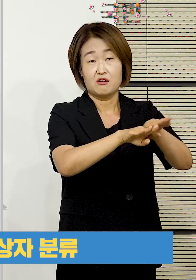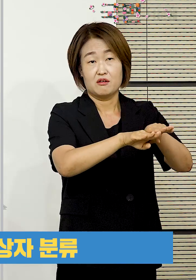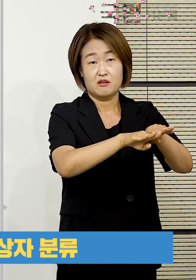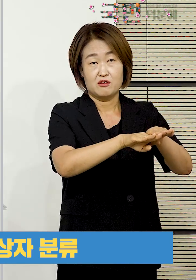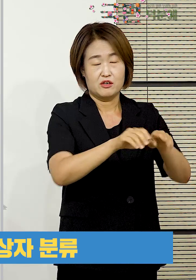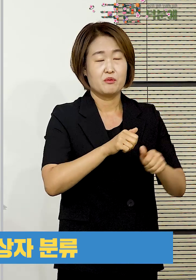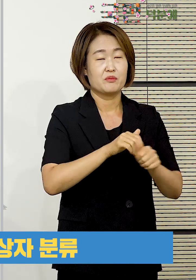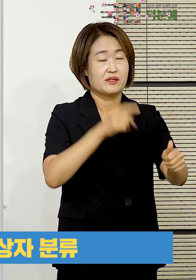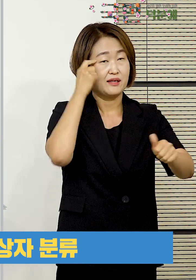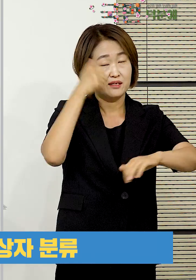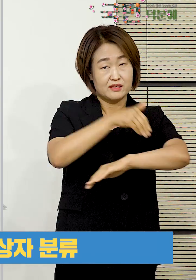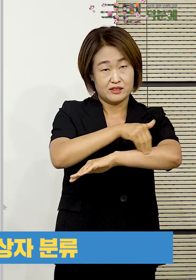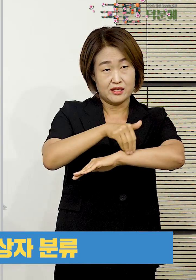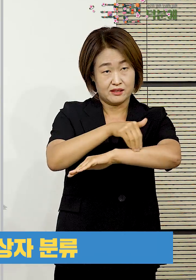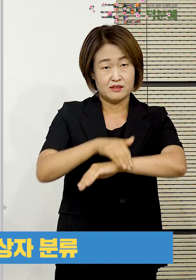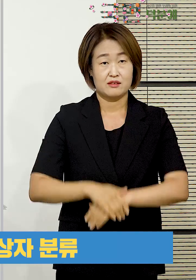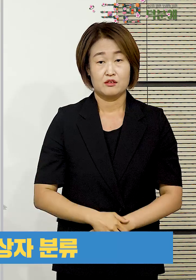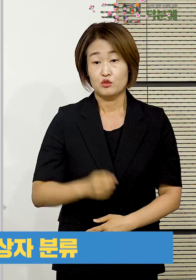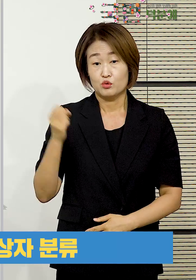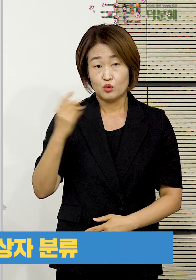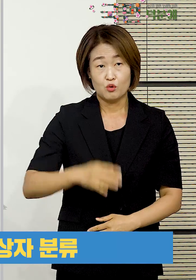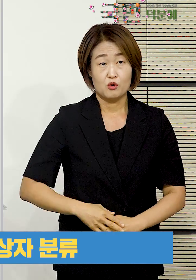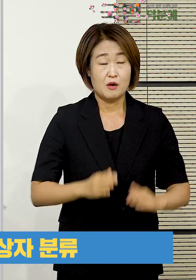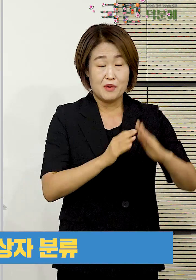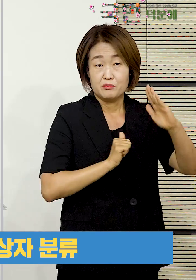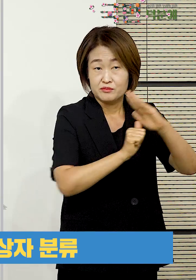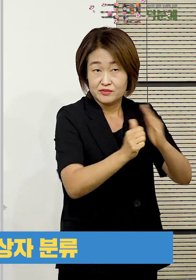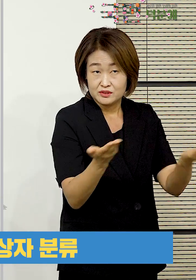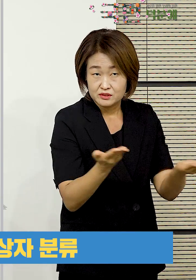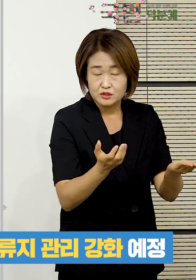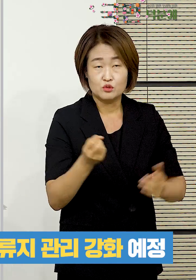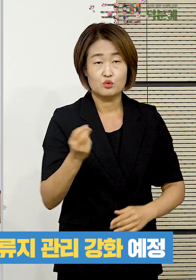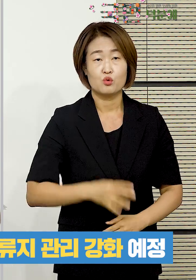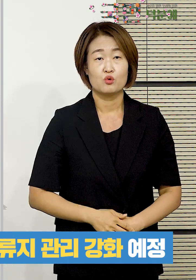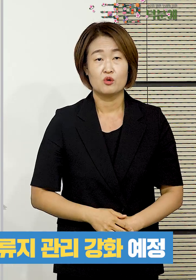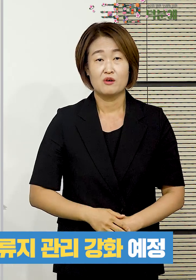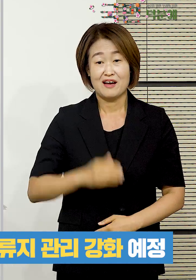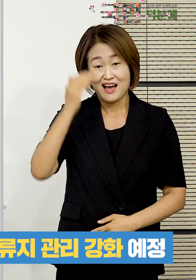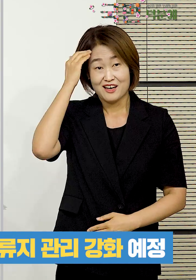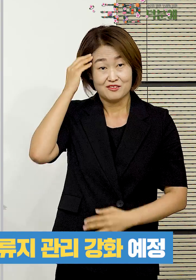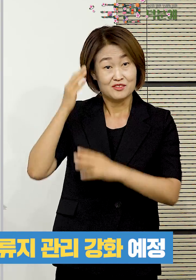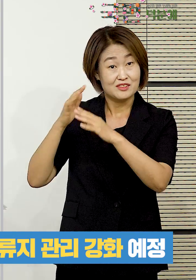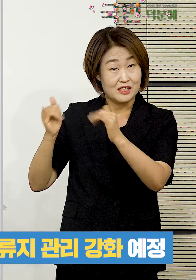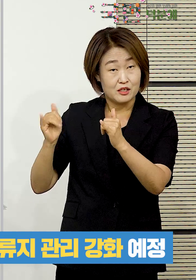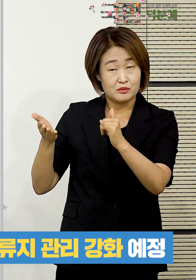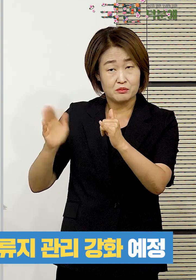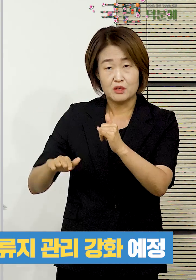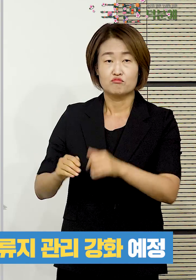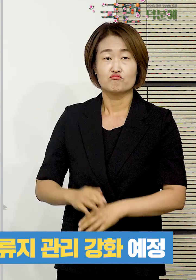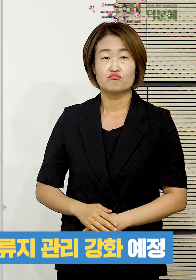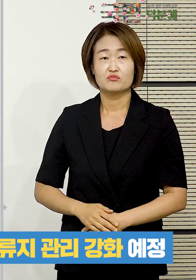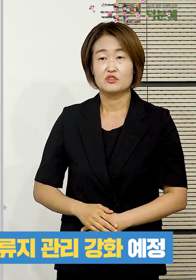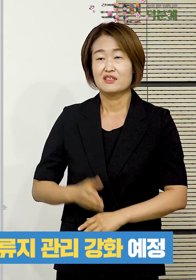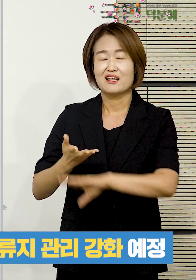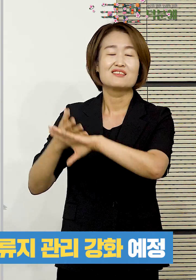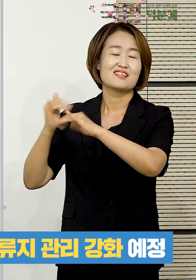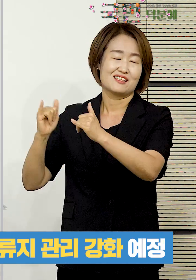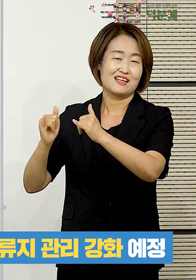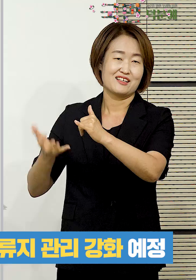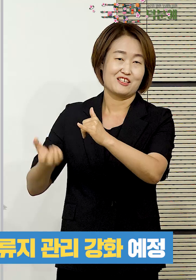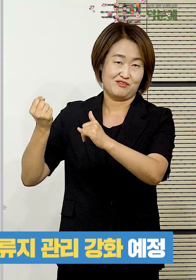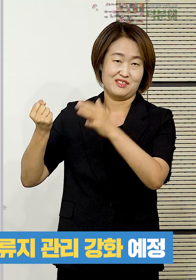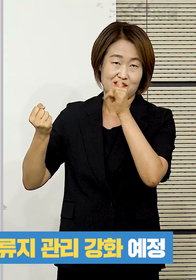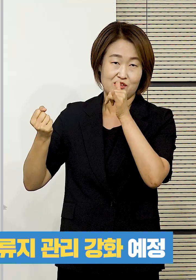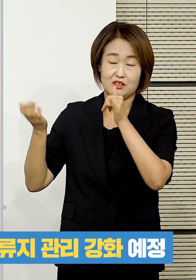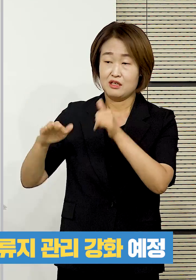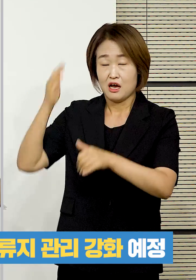분류하여 인계할 계획입니다. 또한 방문 취업, 재해동포 등의 자격으로 체류하고 있는 등록 외국인에